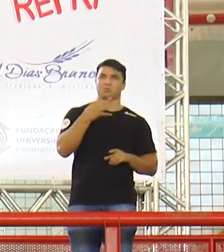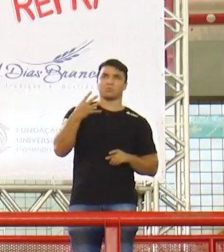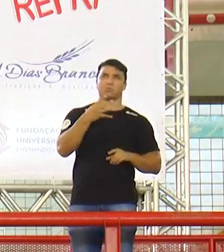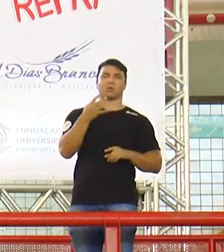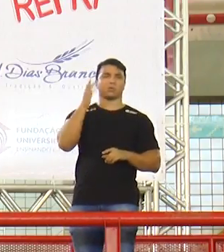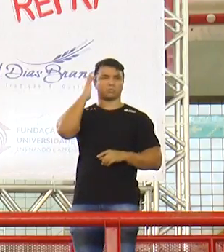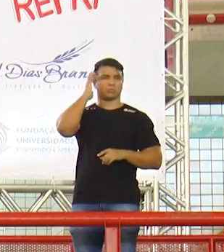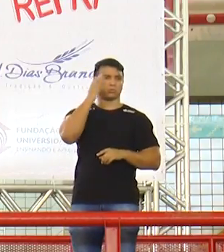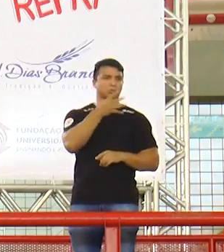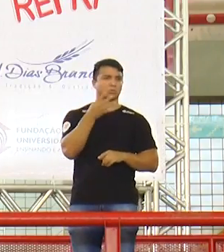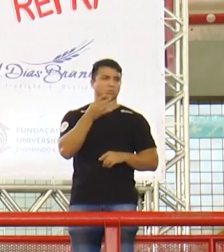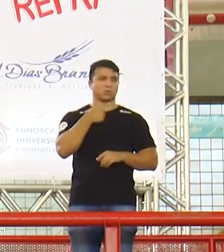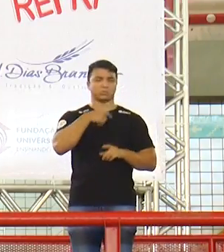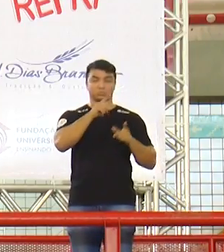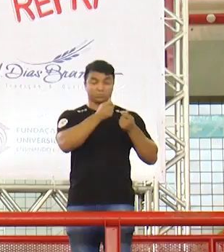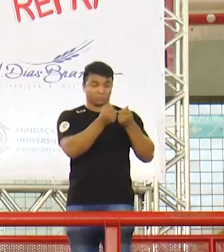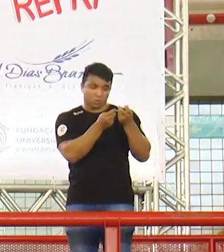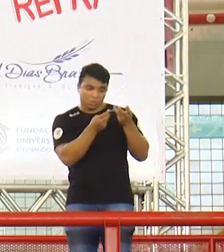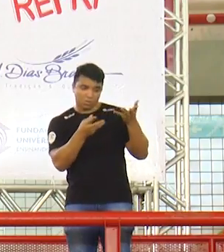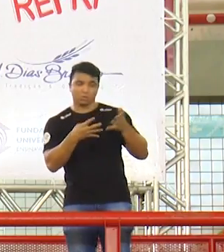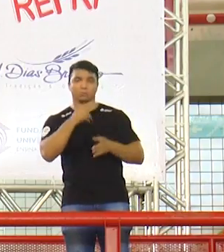44, eu acho. Não sei, nunca contei.